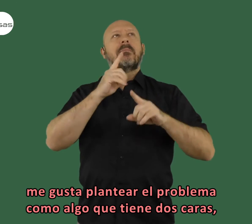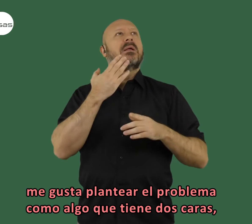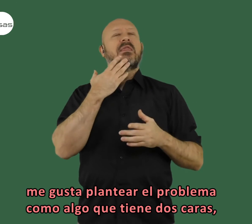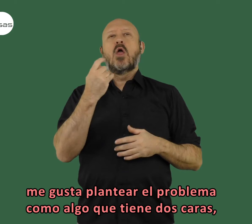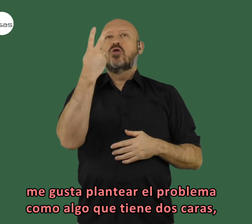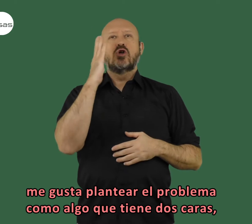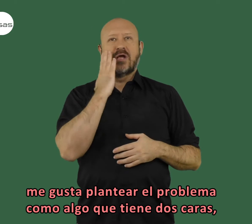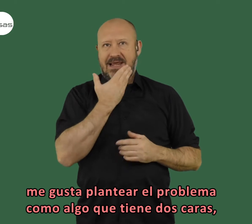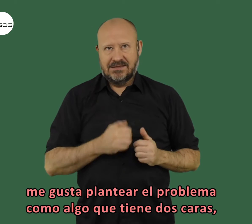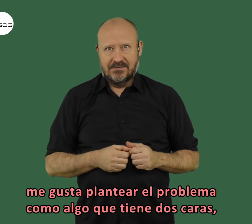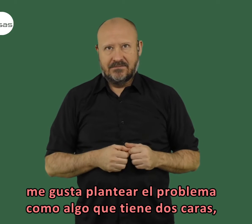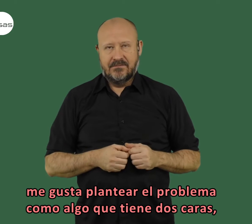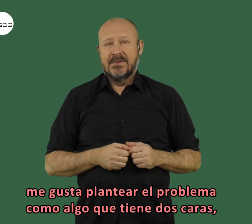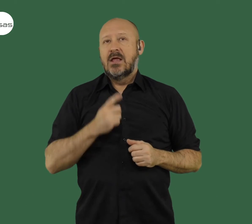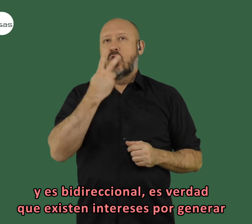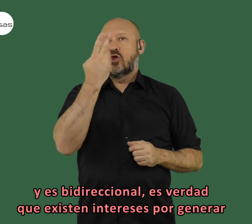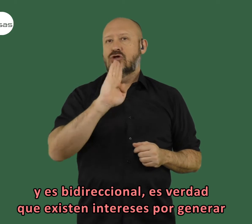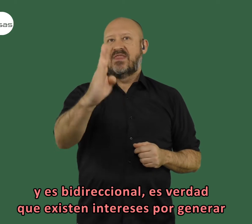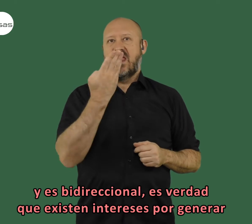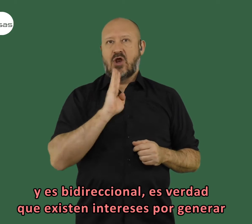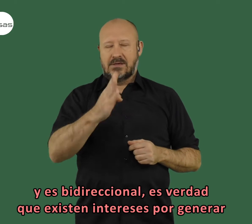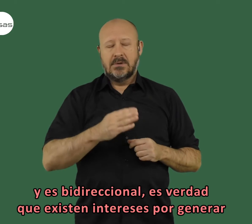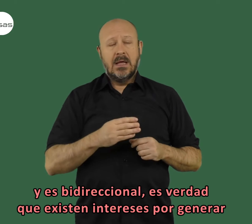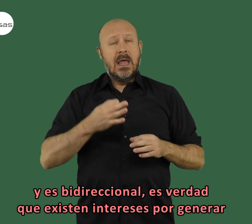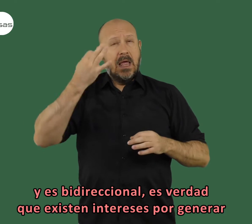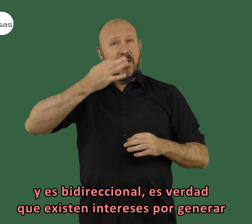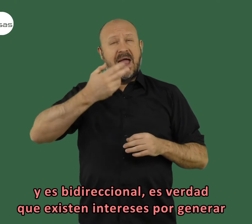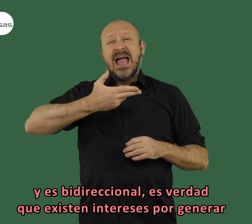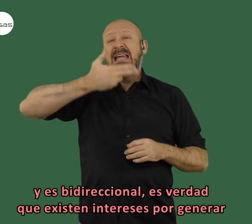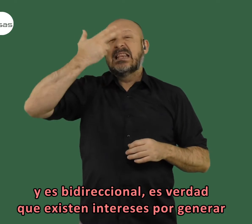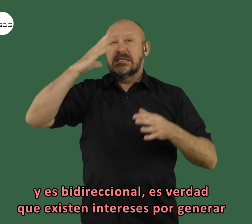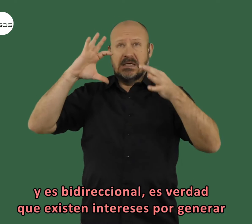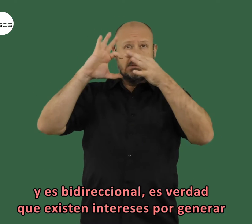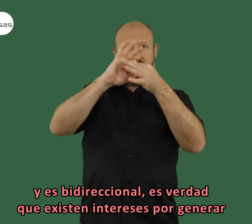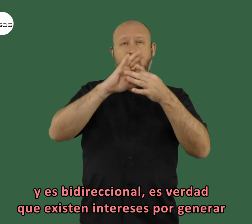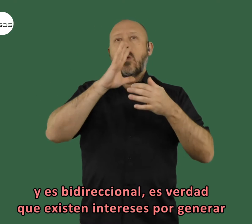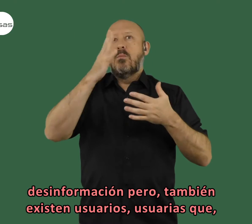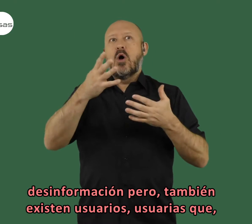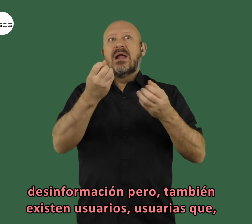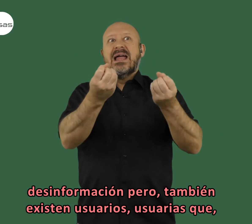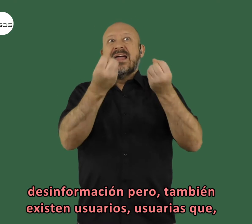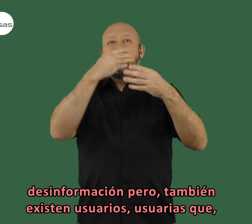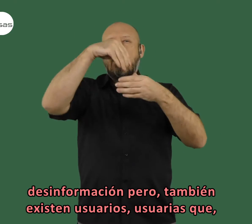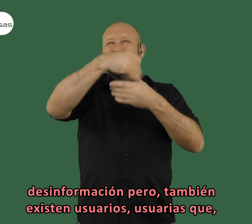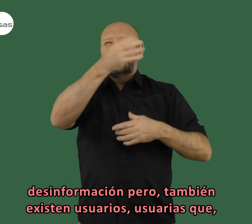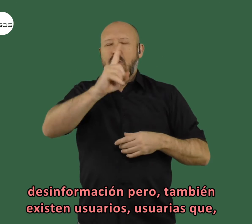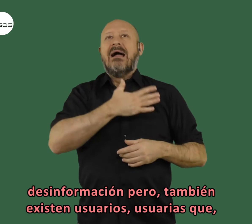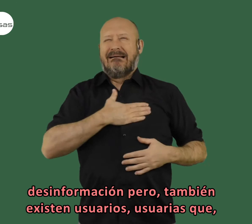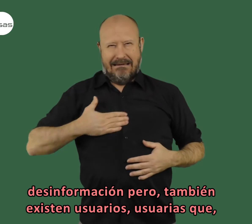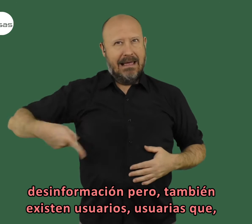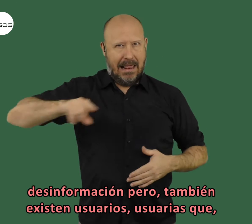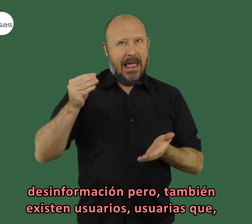problema como algo que tiene dos caras y es bidireccional. Es verdad que existen intereses por generar